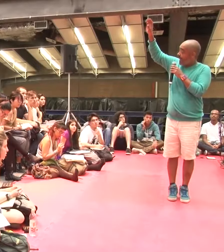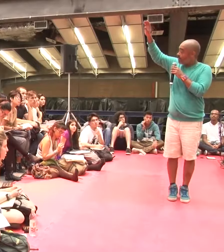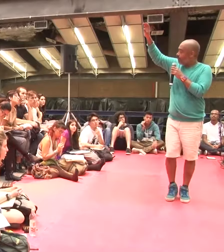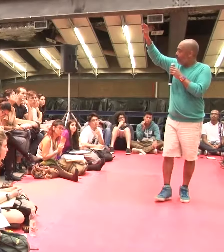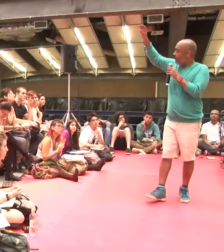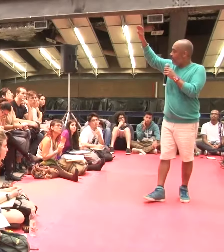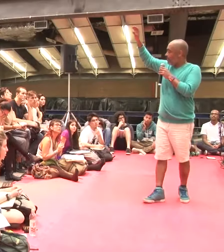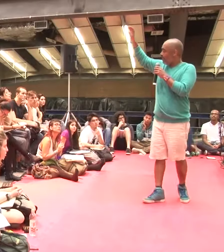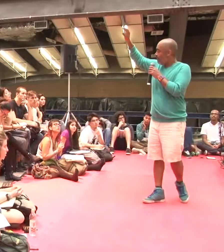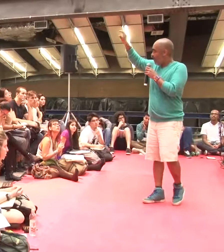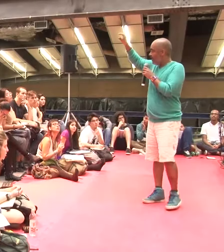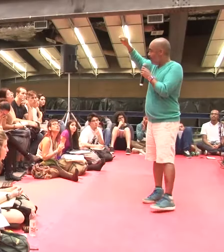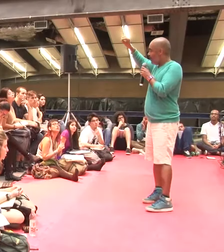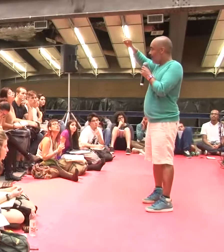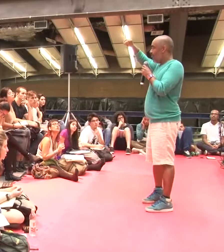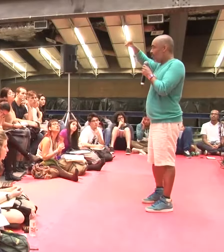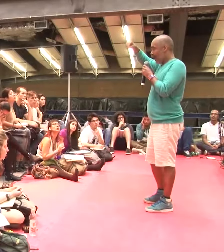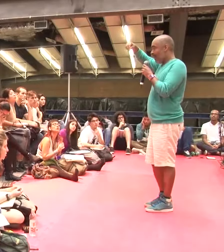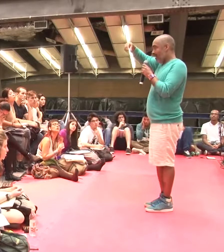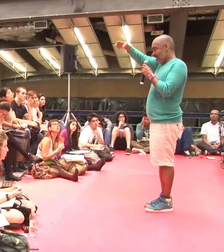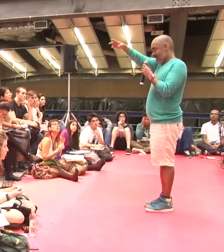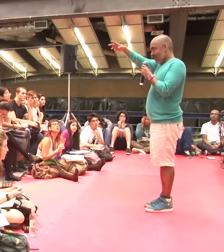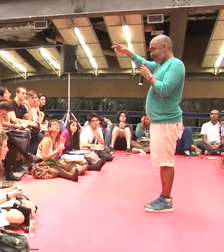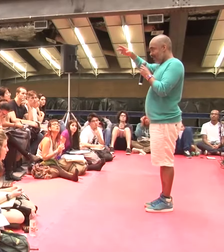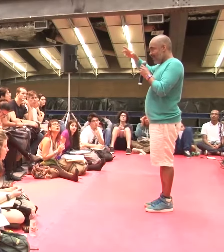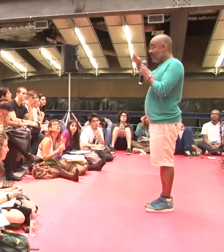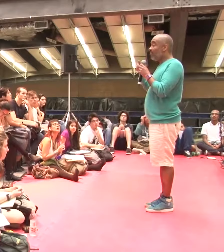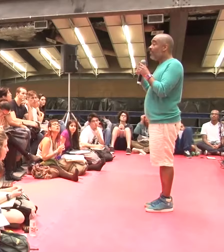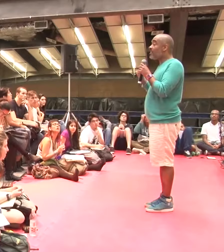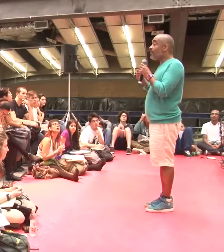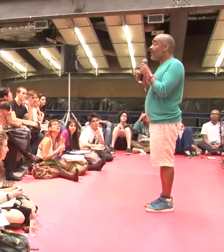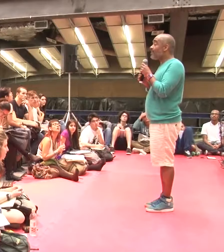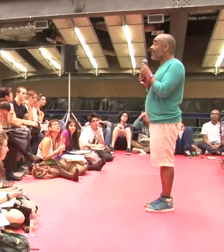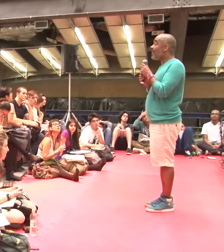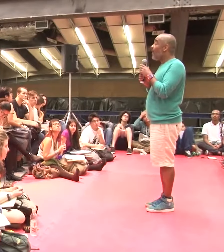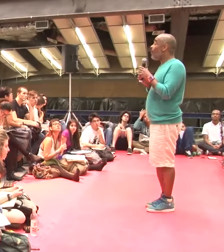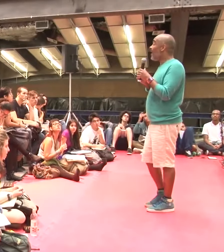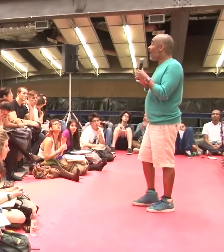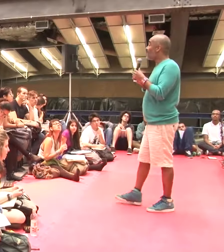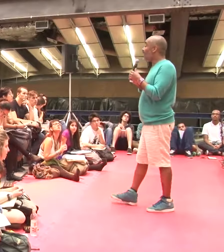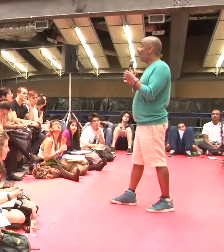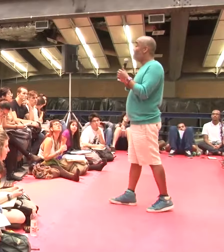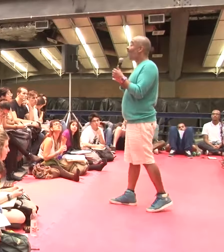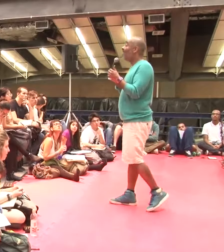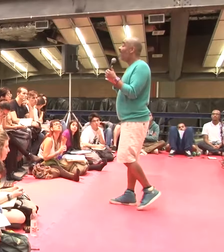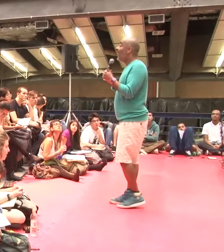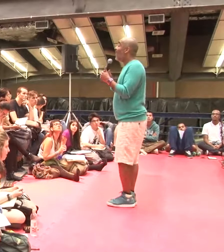o caso Pombinha, né, para inclusive estabelecer uma